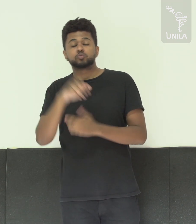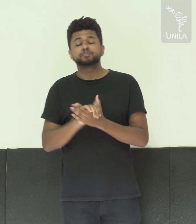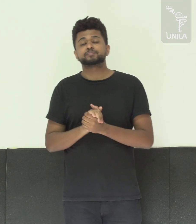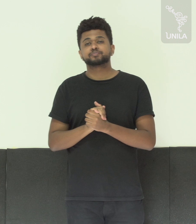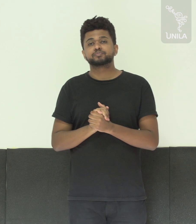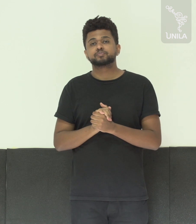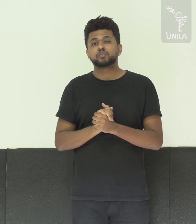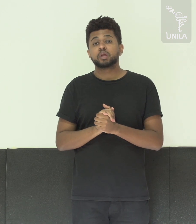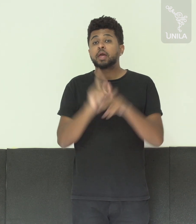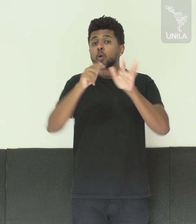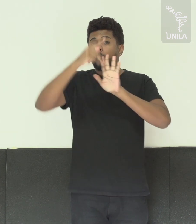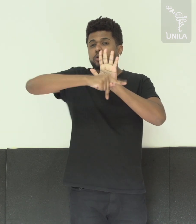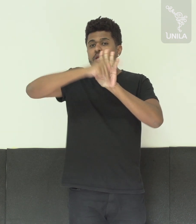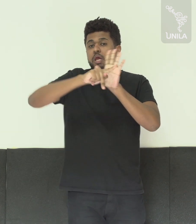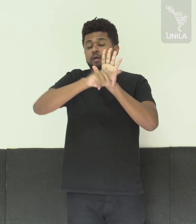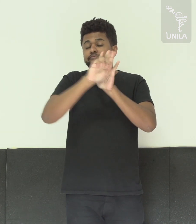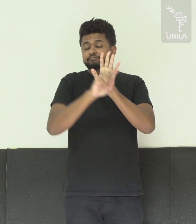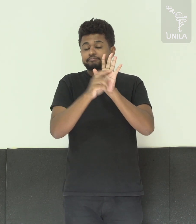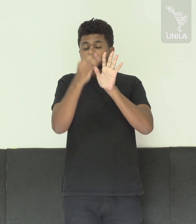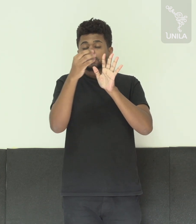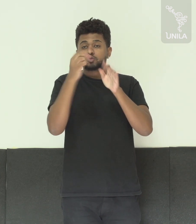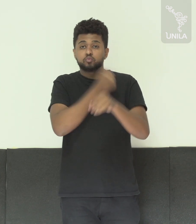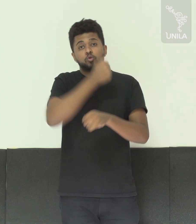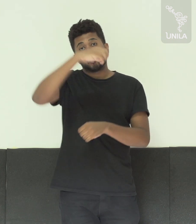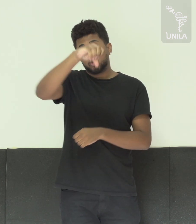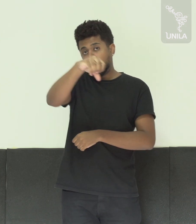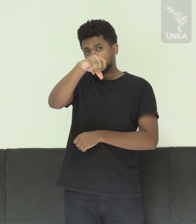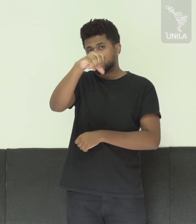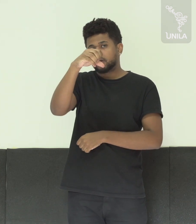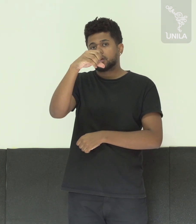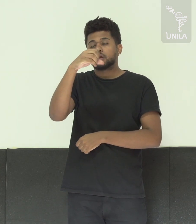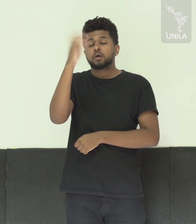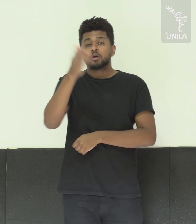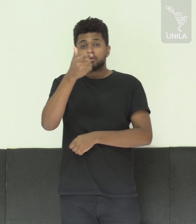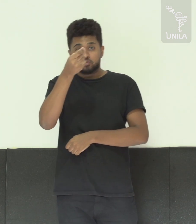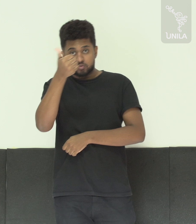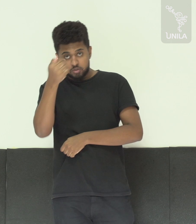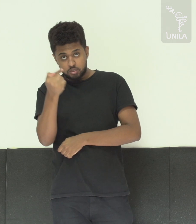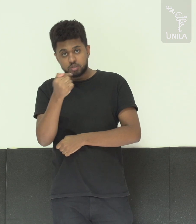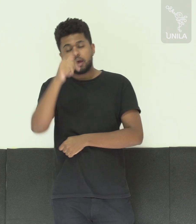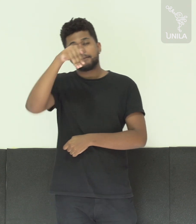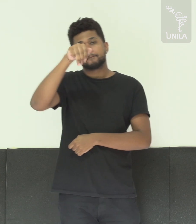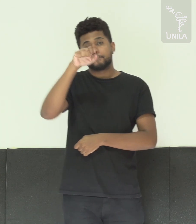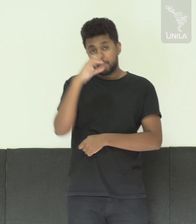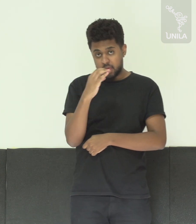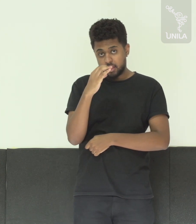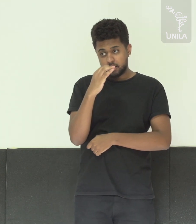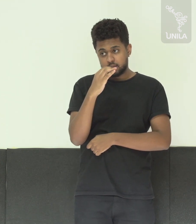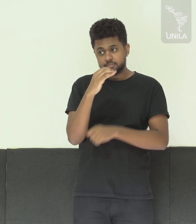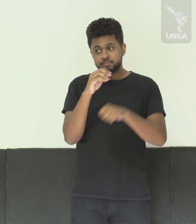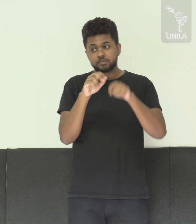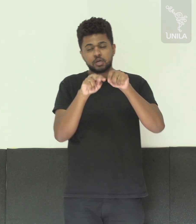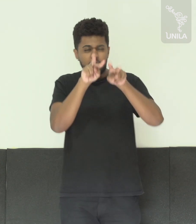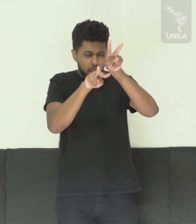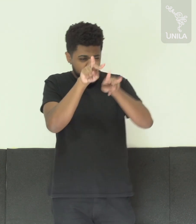7.3.8.5 Conforme a Portaria Normativa número 9 de 2017, MEC, a